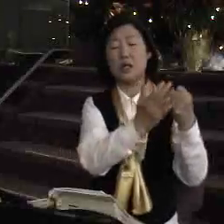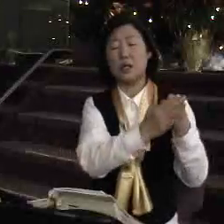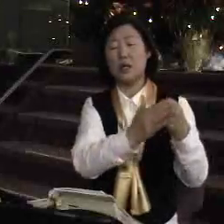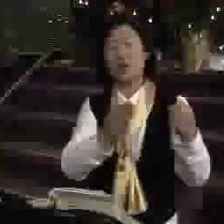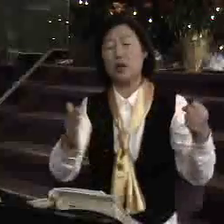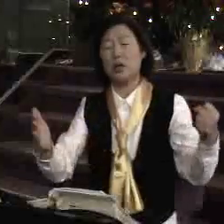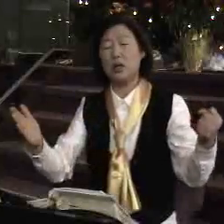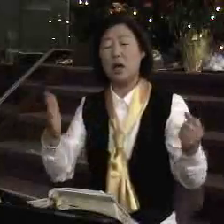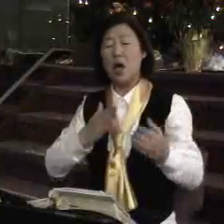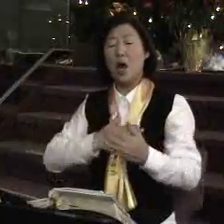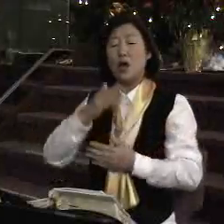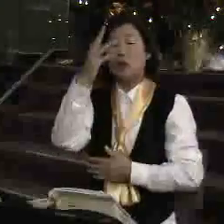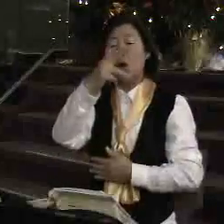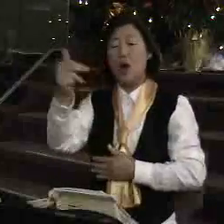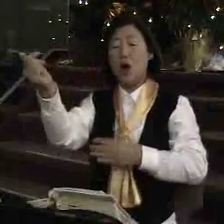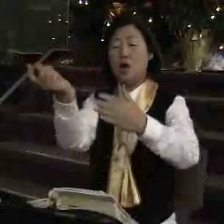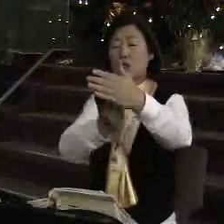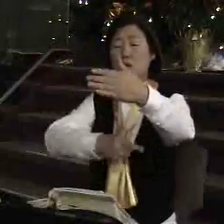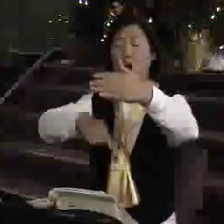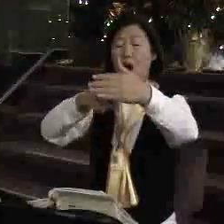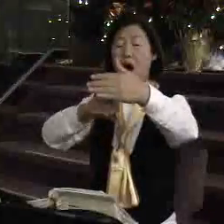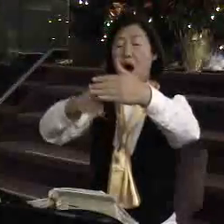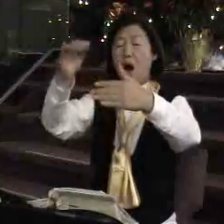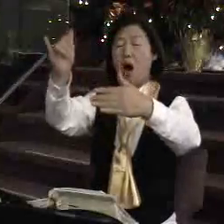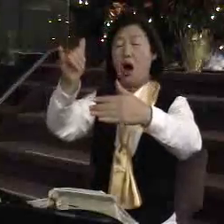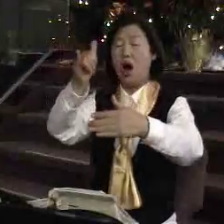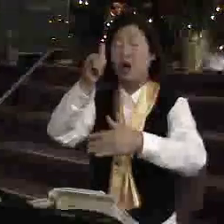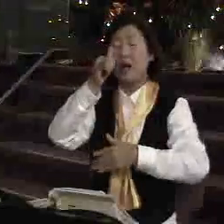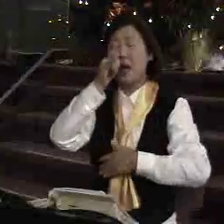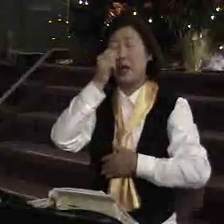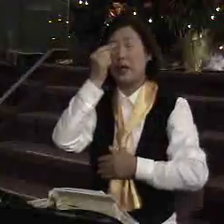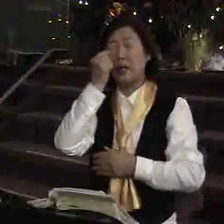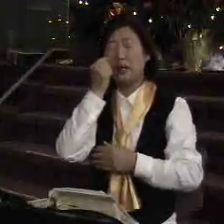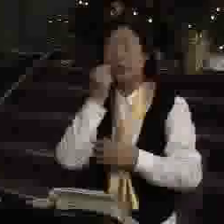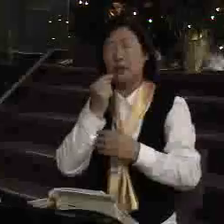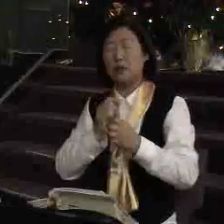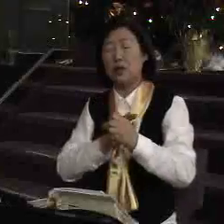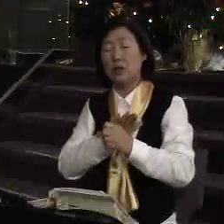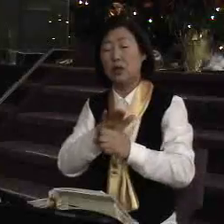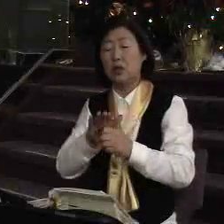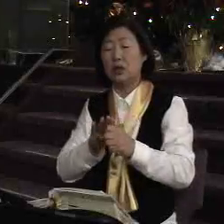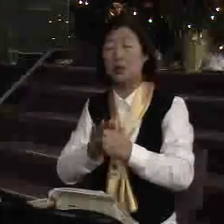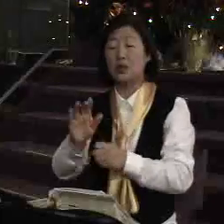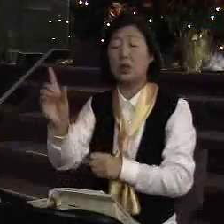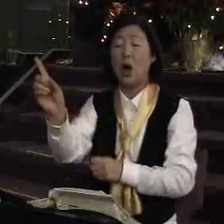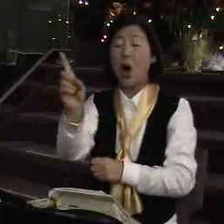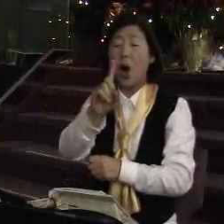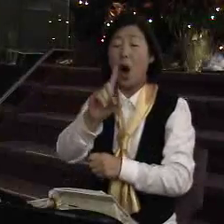내